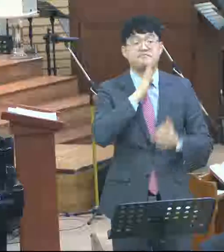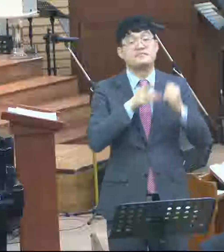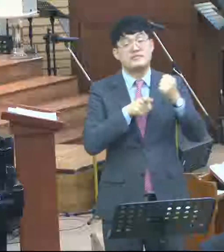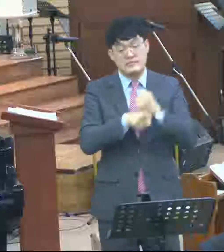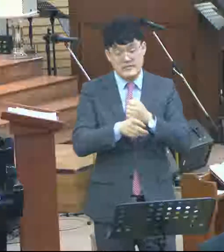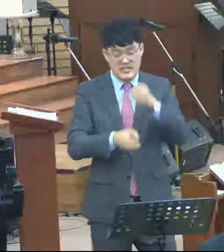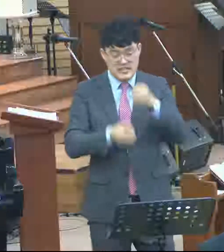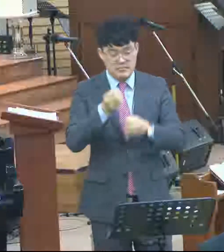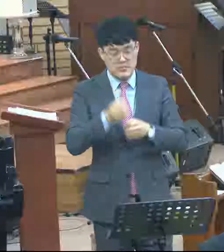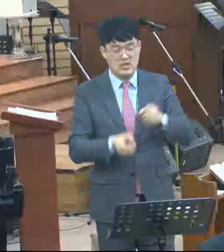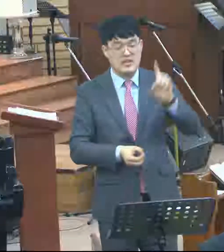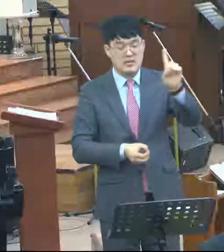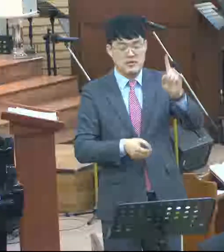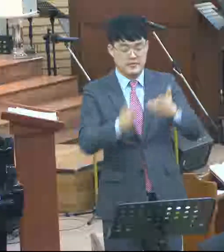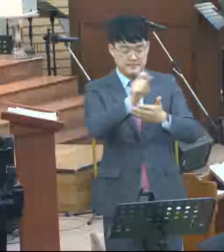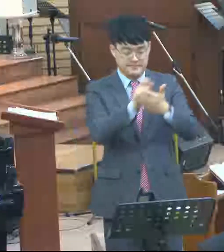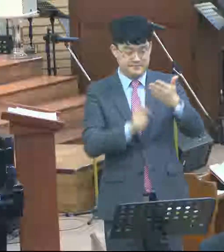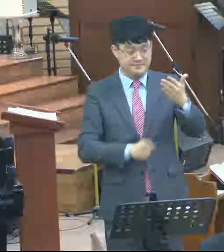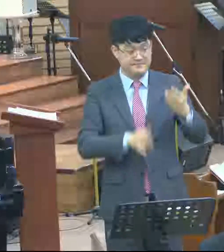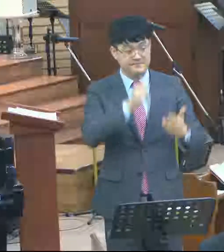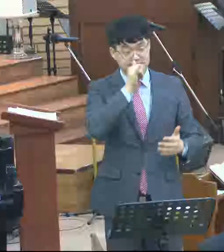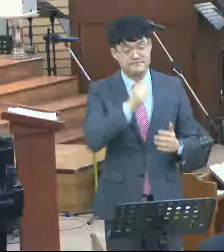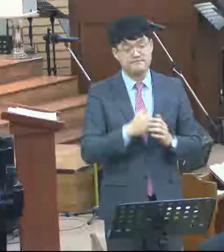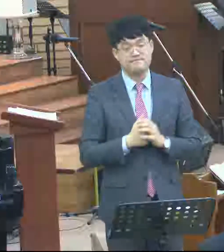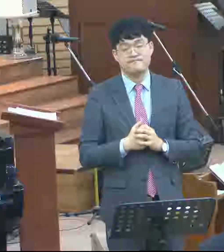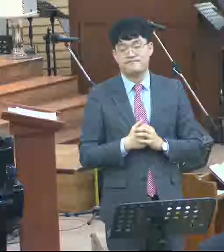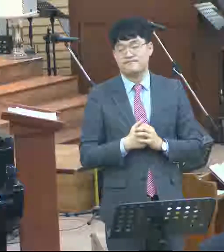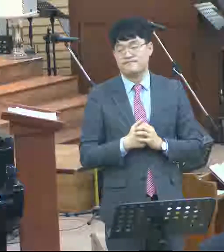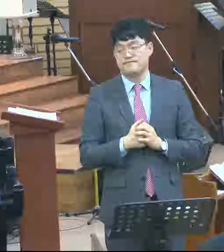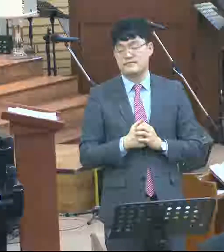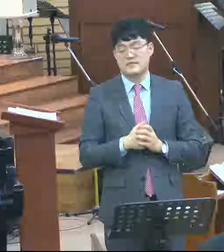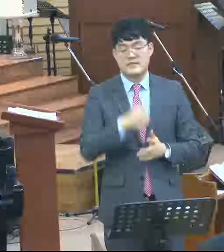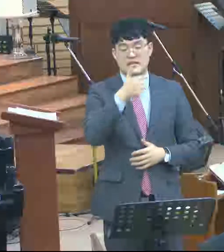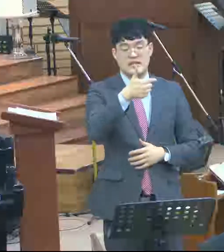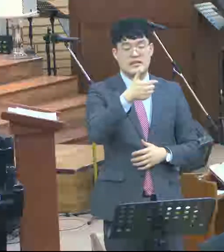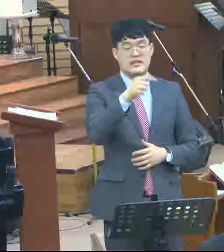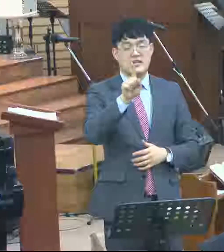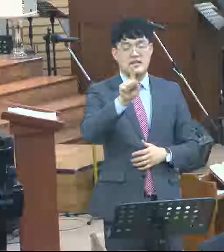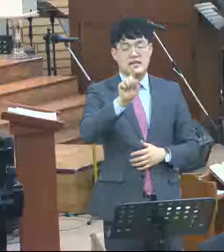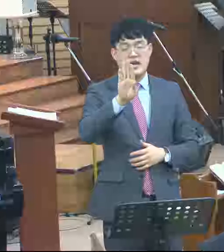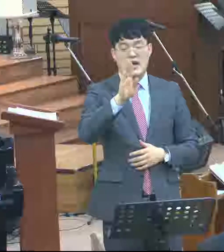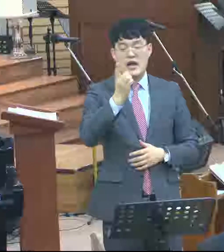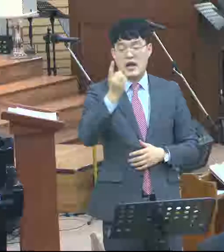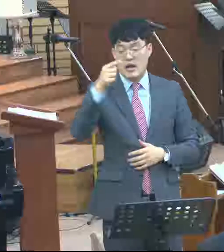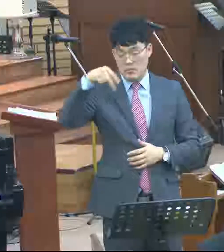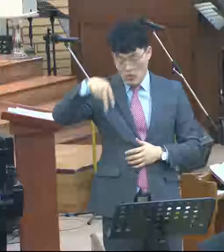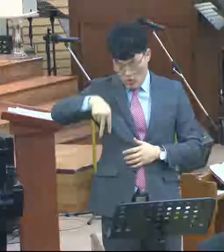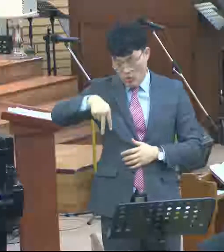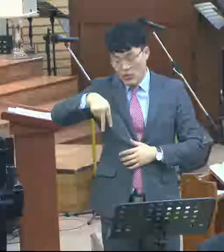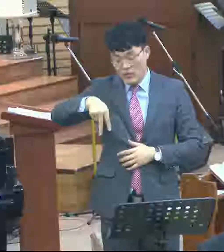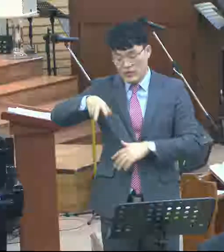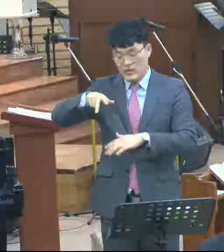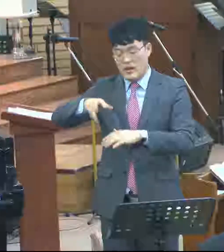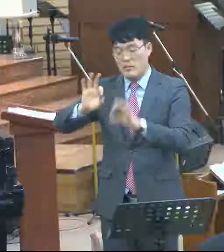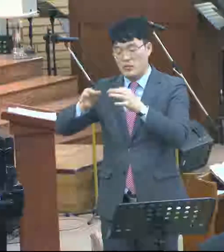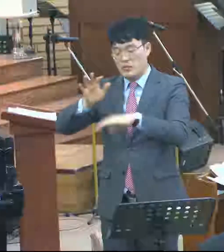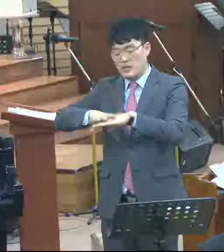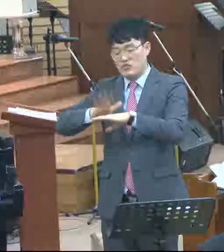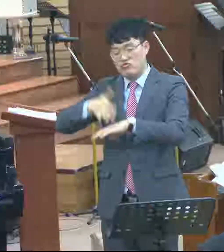우리에게 전해주고 있습니다. 나봇과 아합이 나오는데요. 21장 말씀에